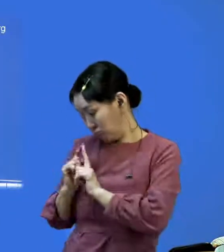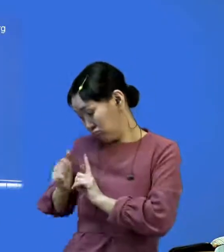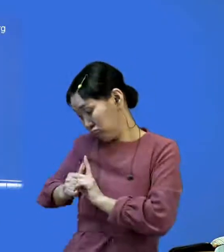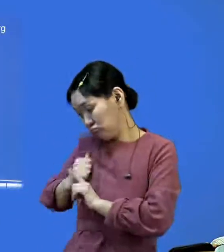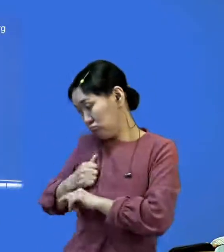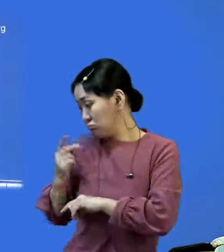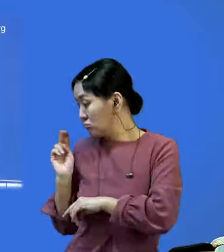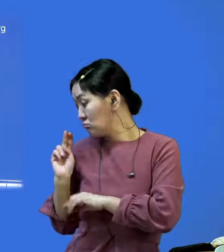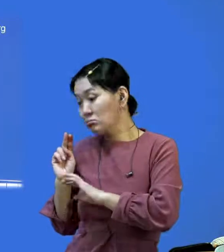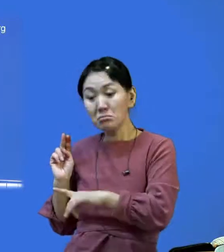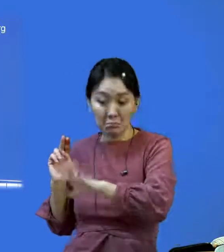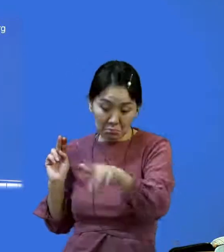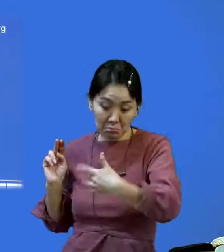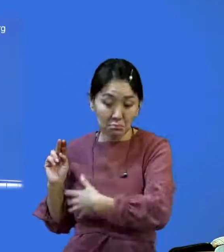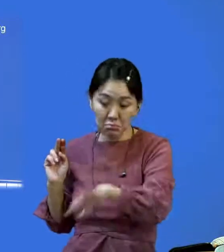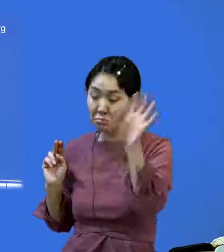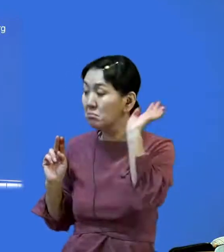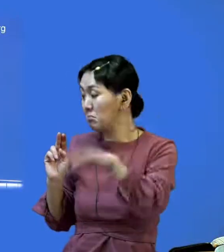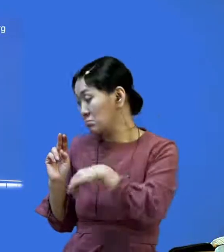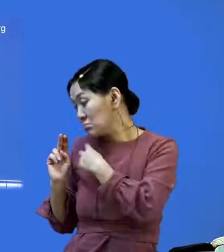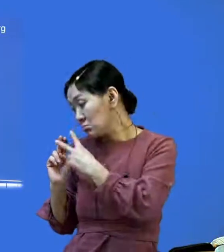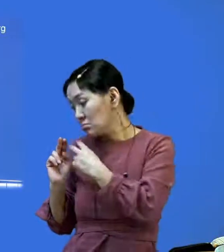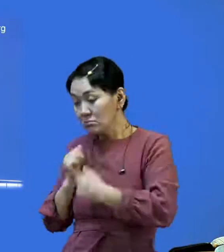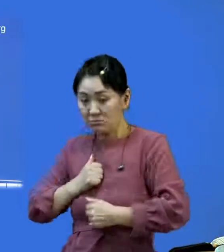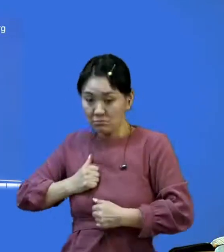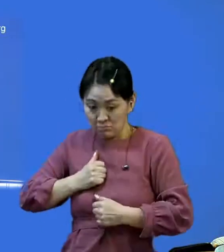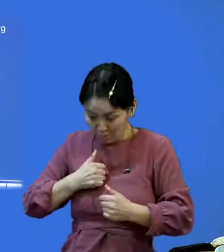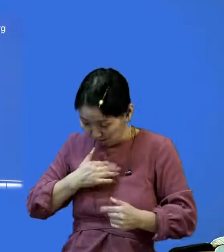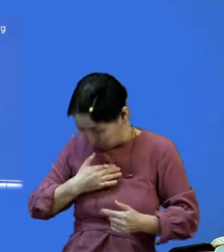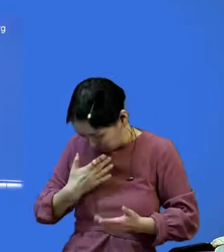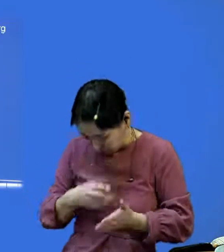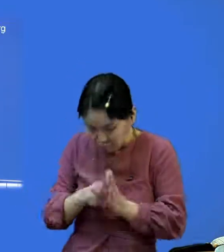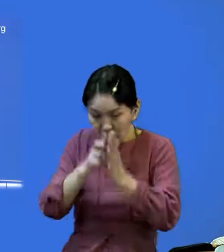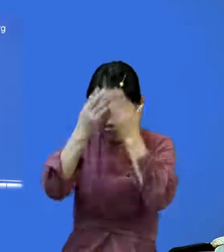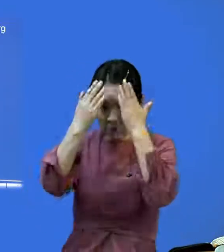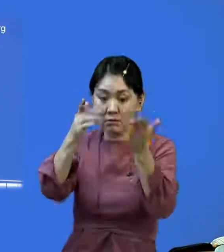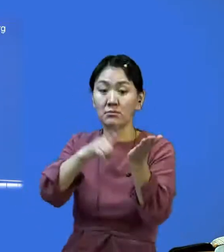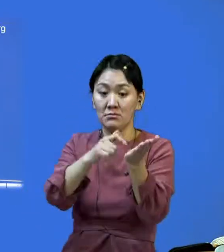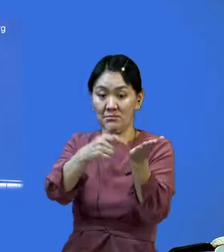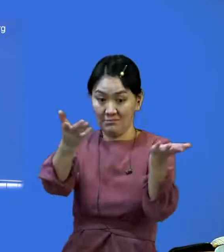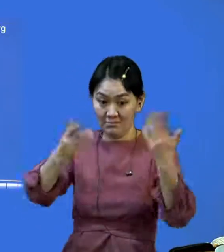Миний амтай байгаад байгаа талархах хэрэгтэй тийм ээ.